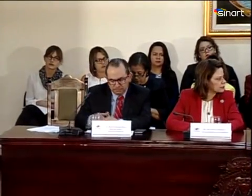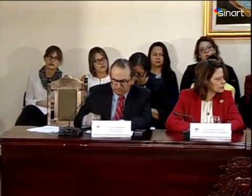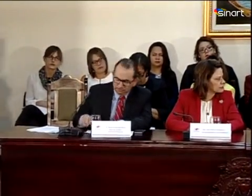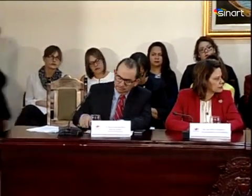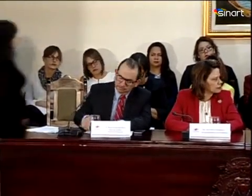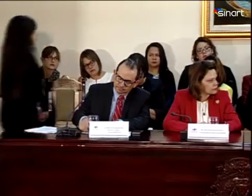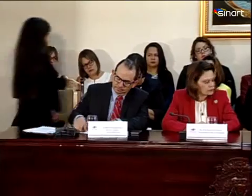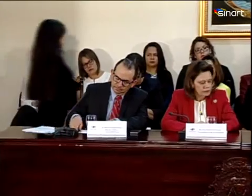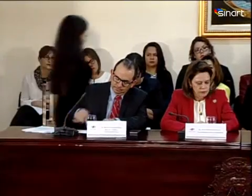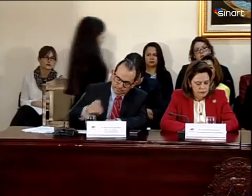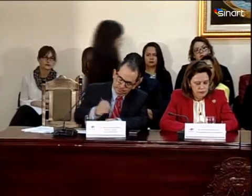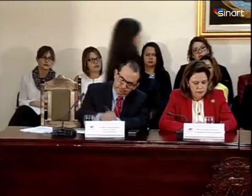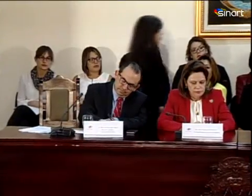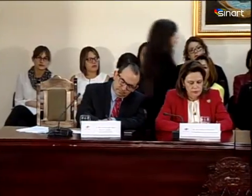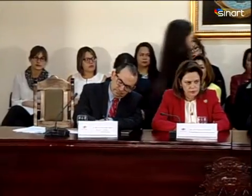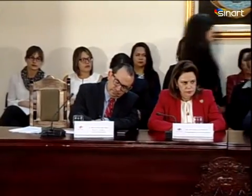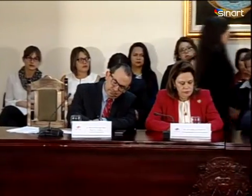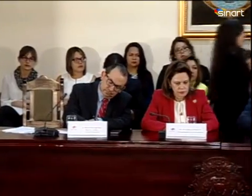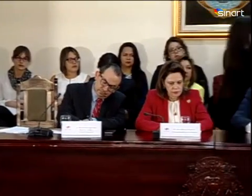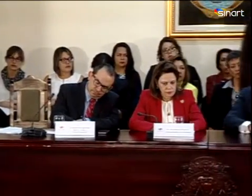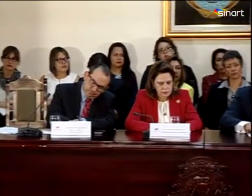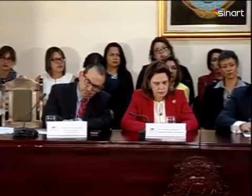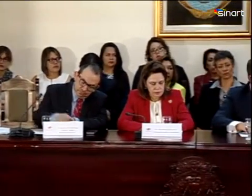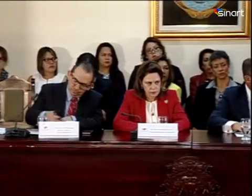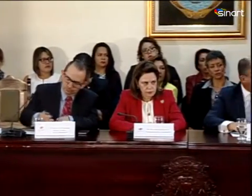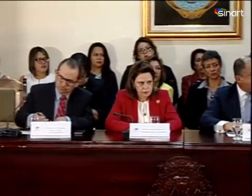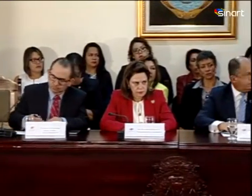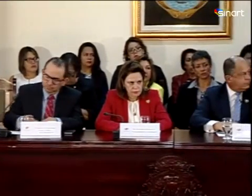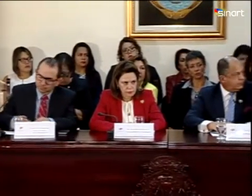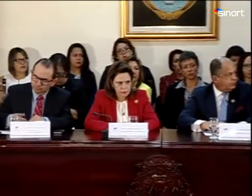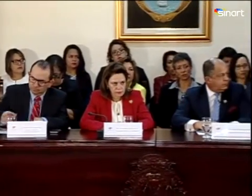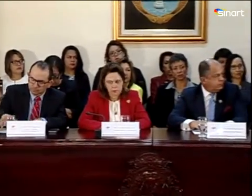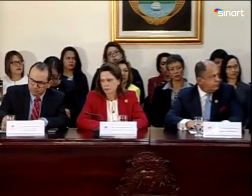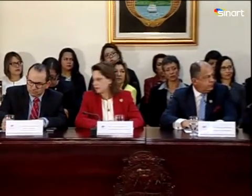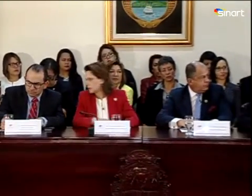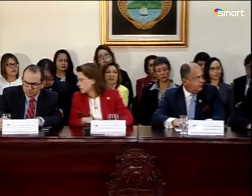Gracias, muy buenos días. En aras